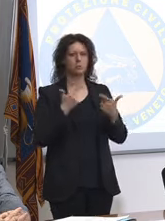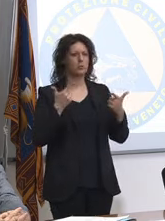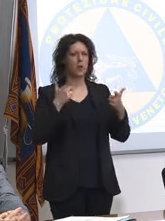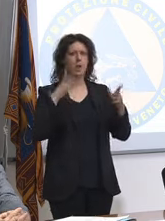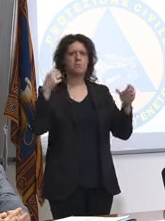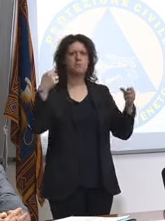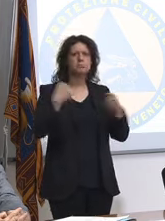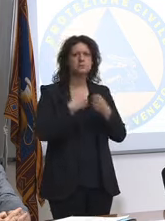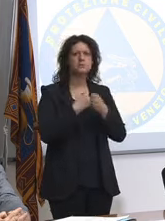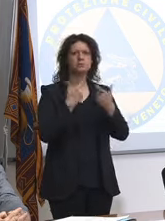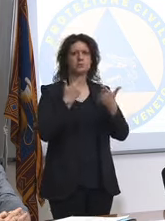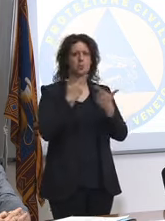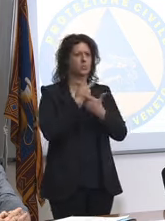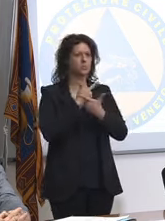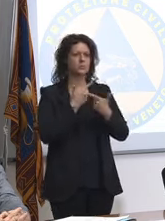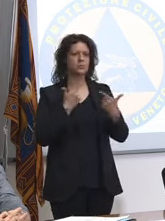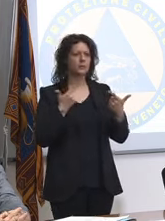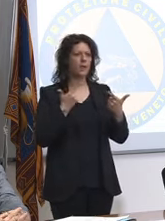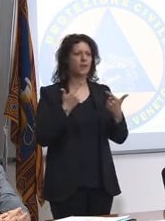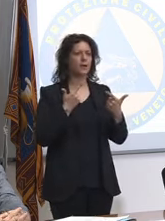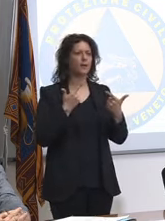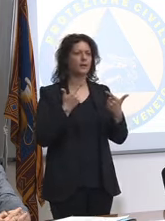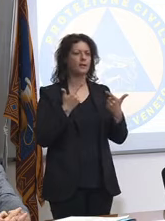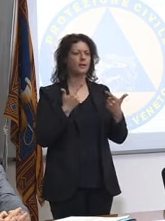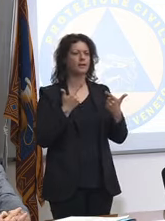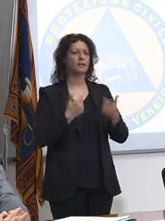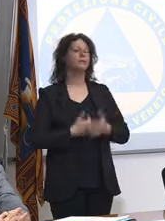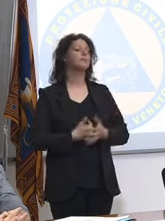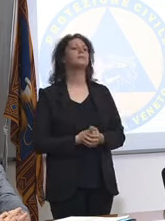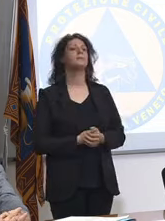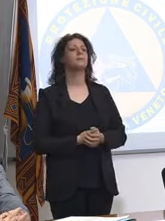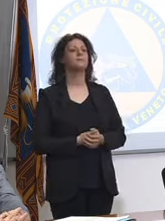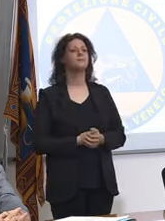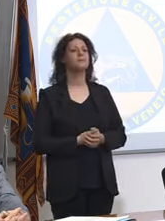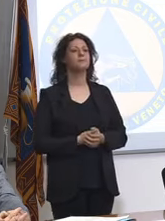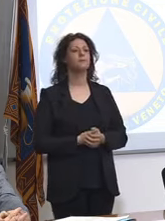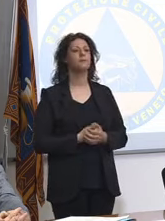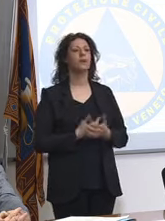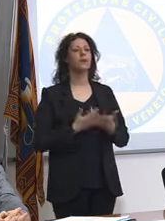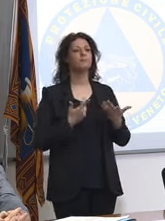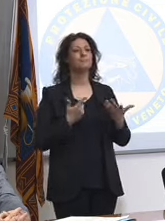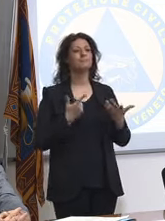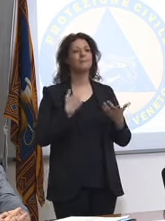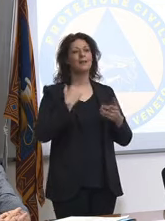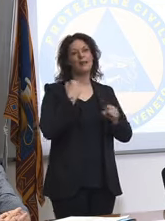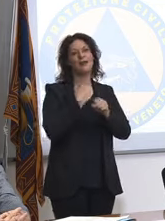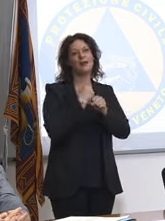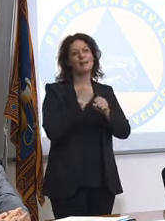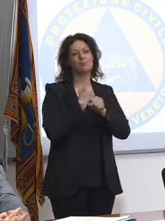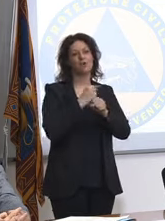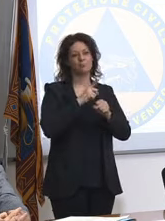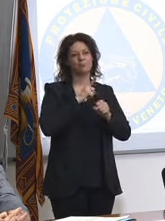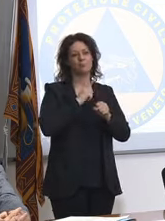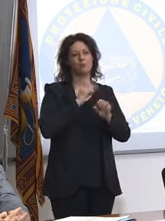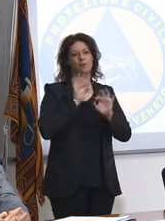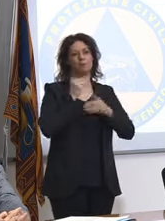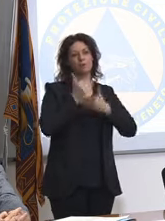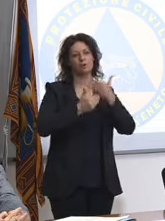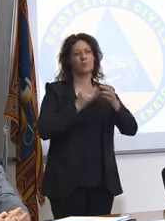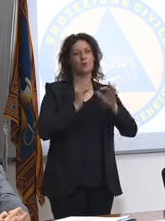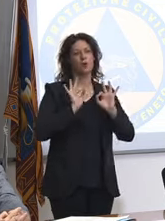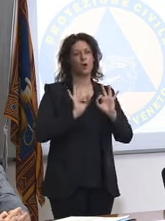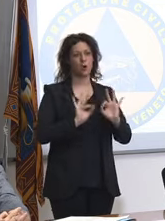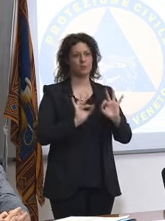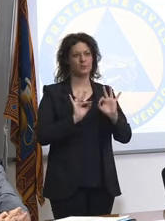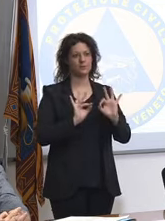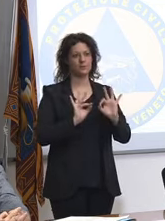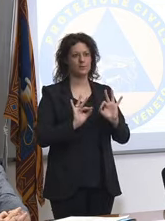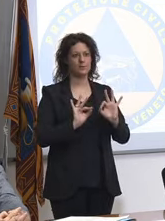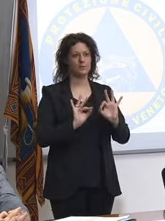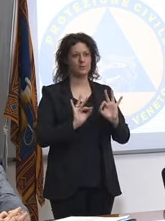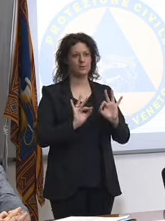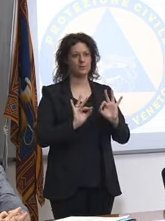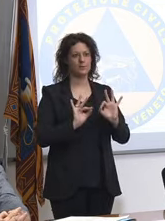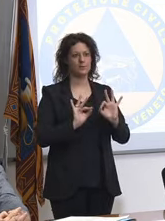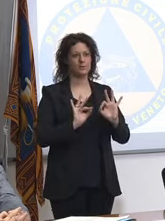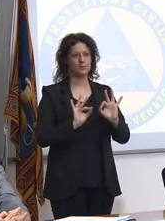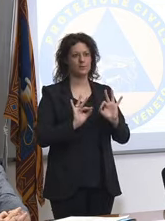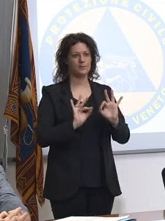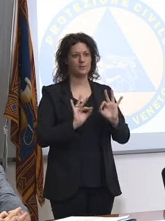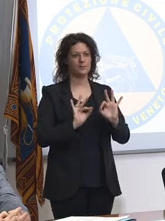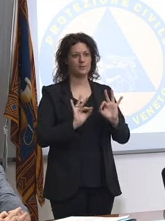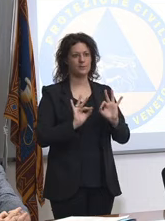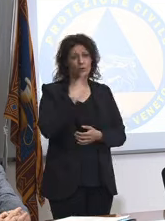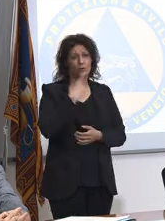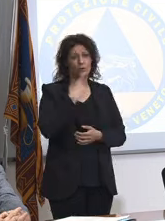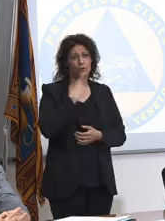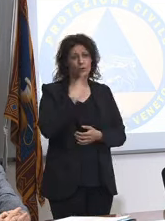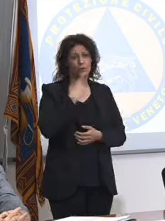di confronto. Però è mio modo di operare, e su questo non transigo, il fatto che io dico